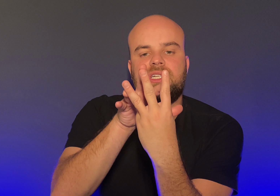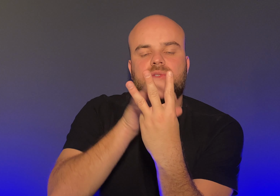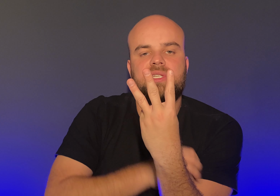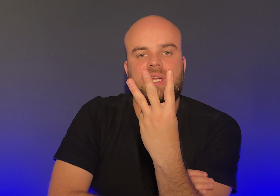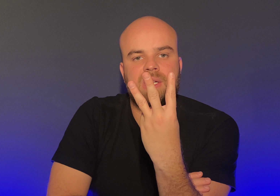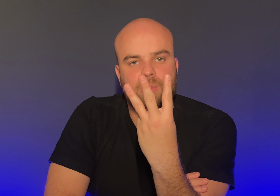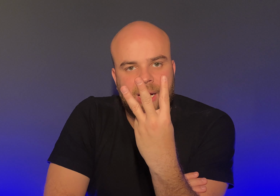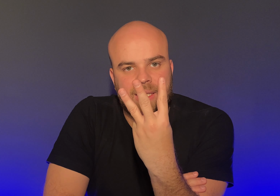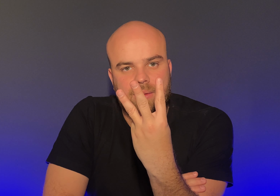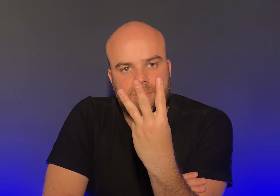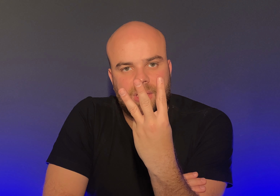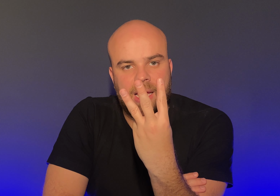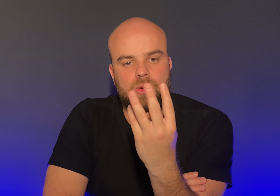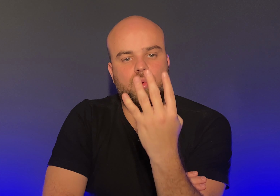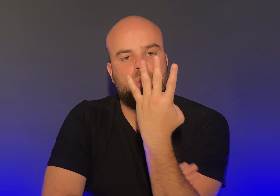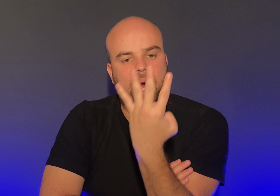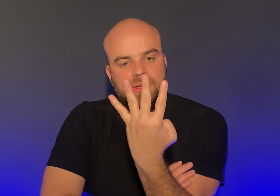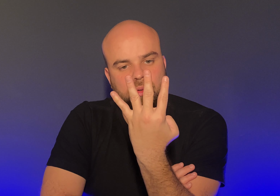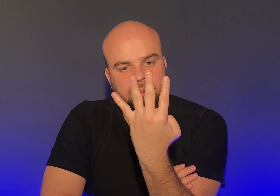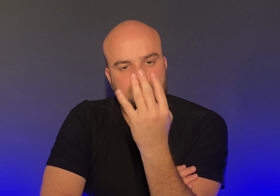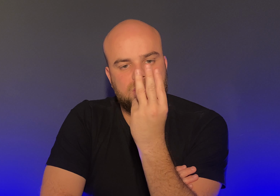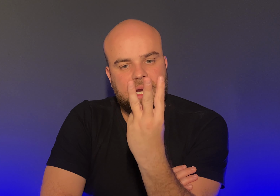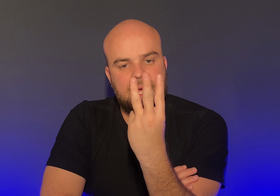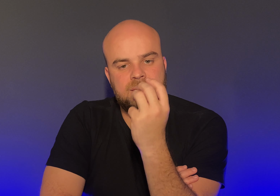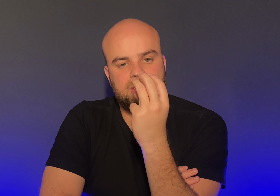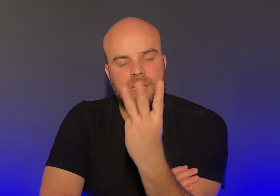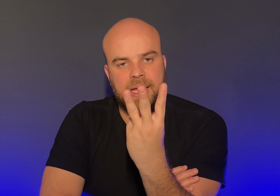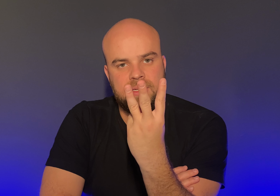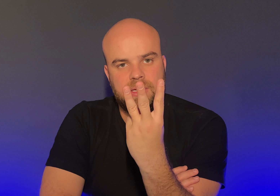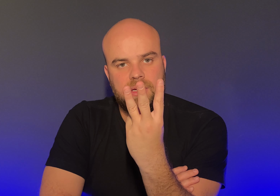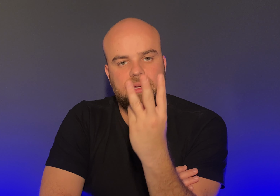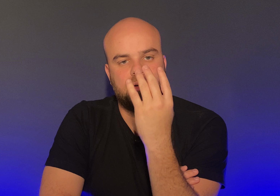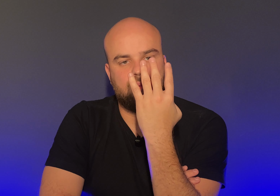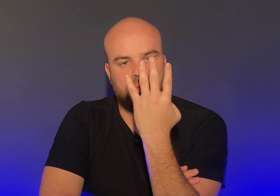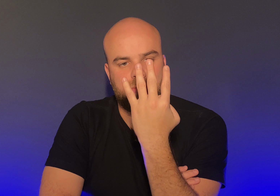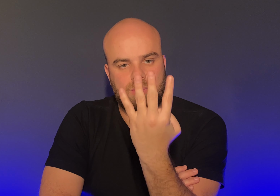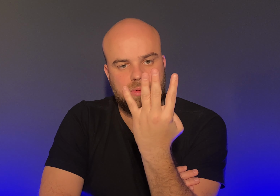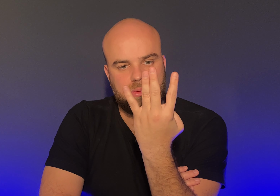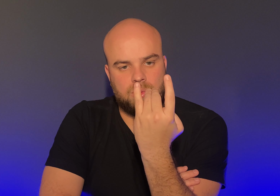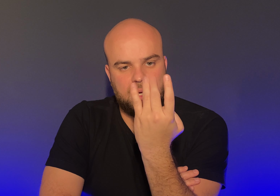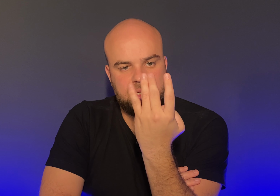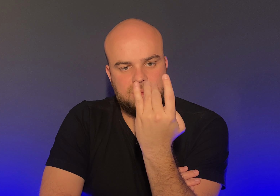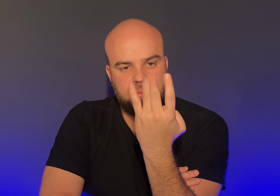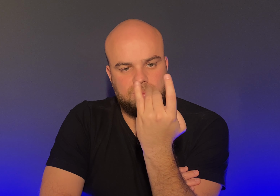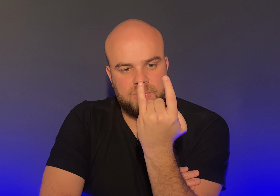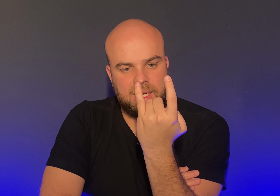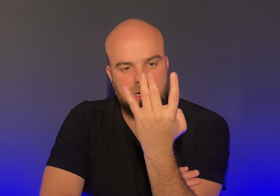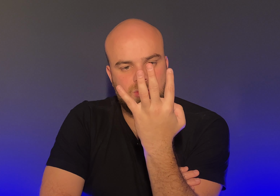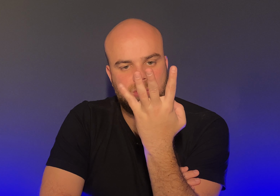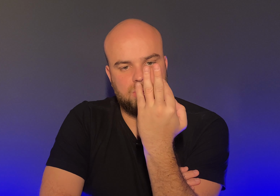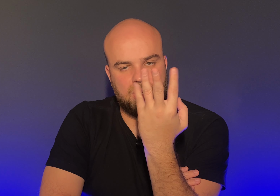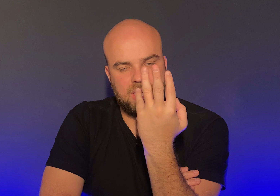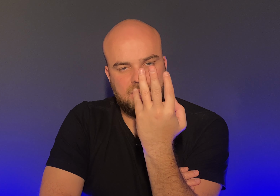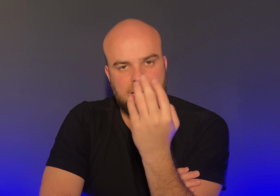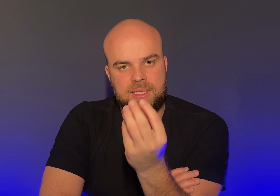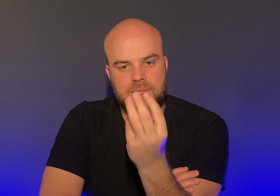centroavante dois atacantes de beirada que aí o quatro três três com dois zagueiros dois laterais